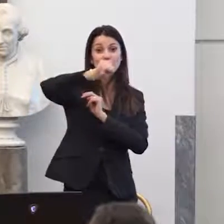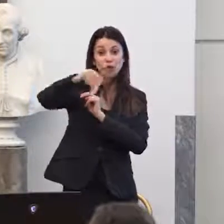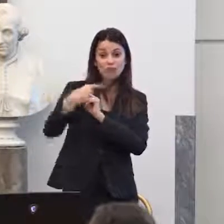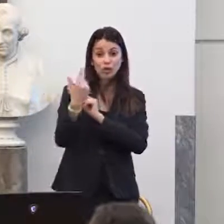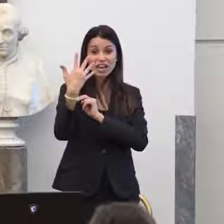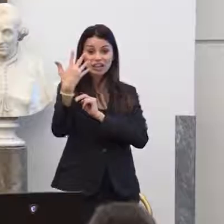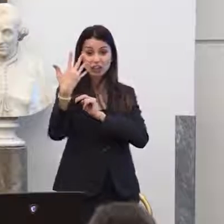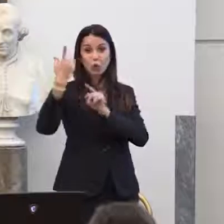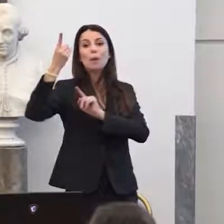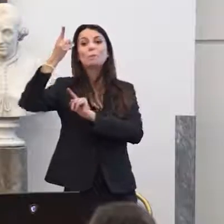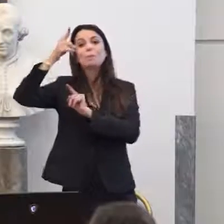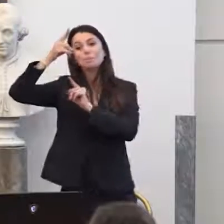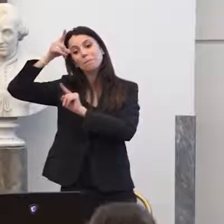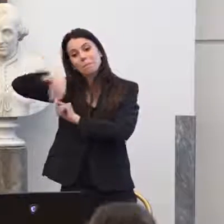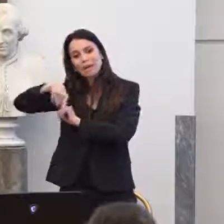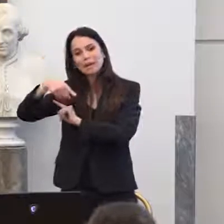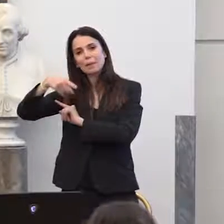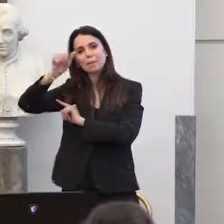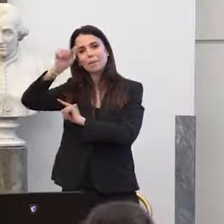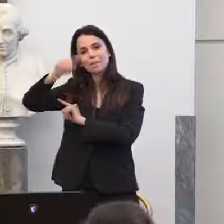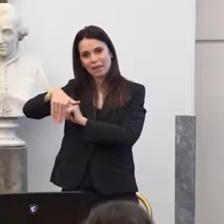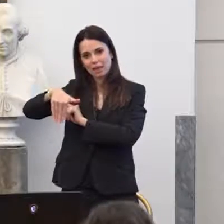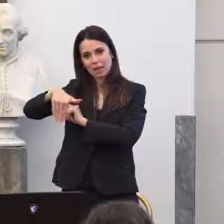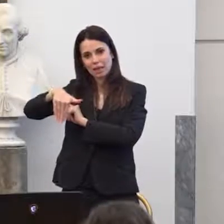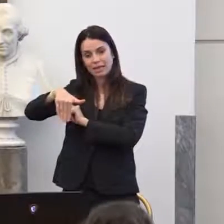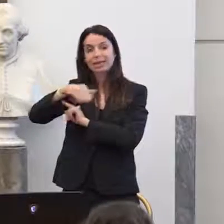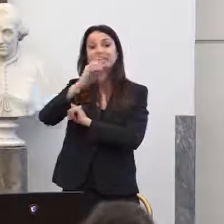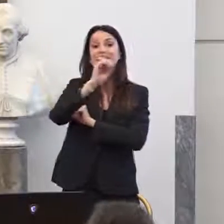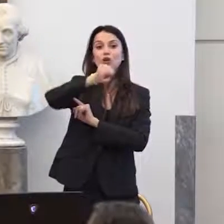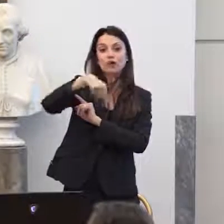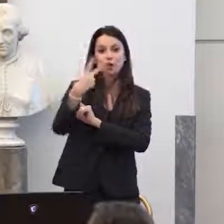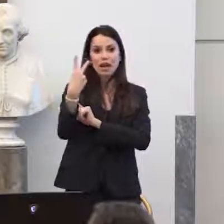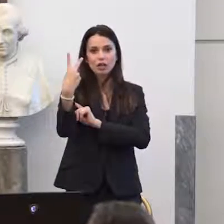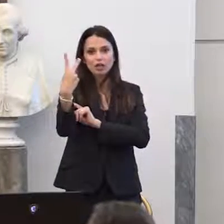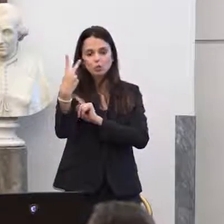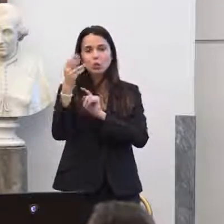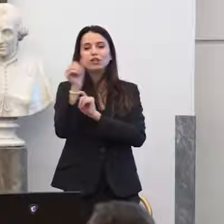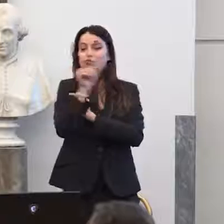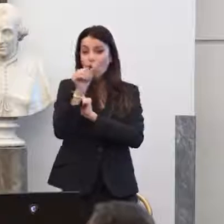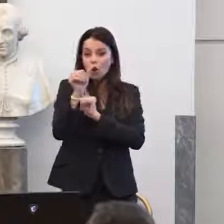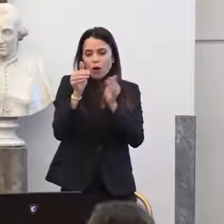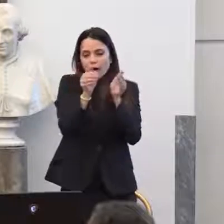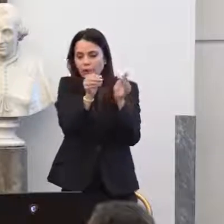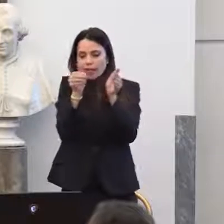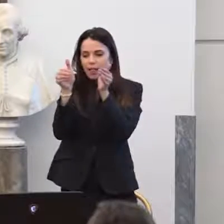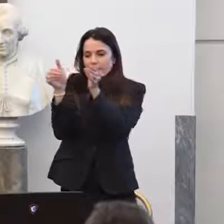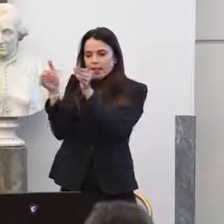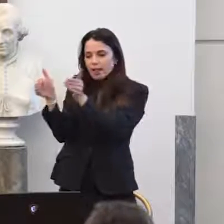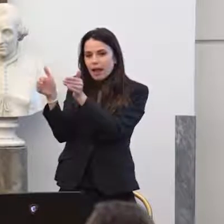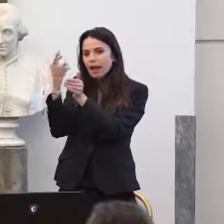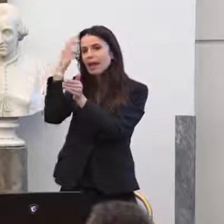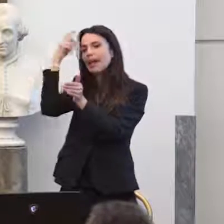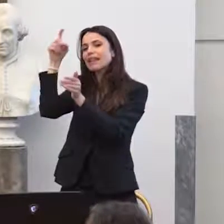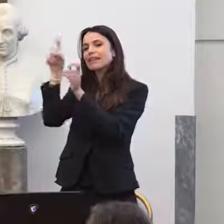1000, lo 0,02 per 1000 sono dedicati alla neuroriabilitazione. Traduciamoli, così